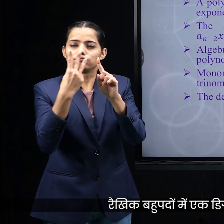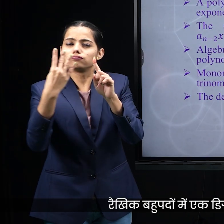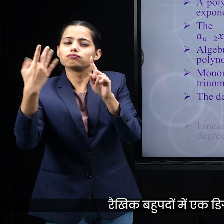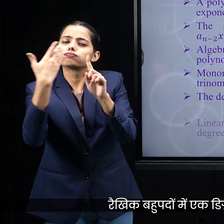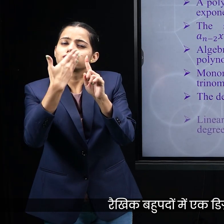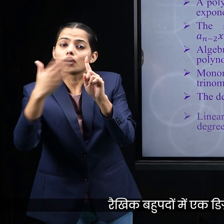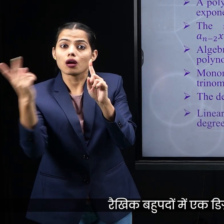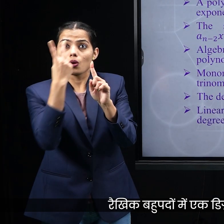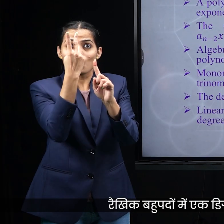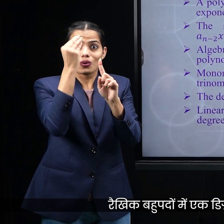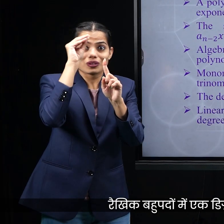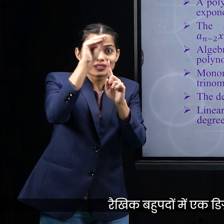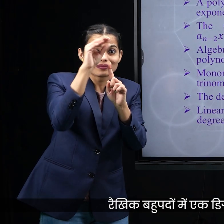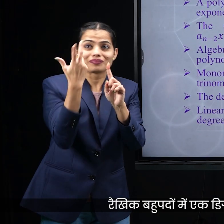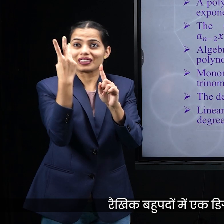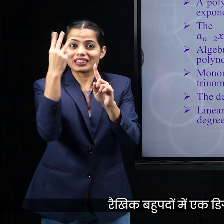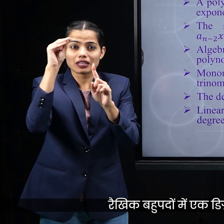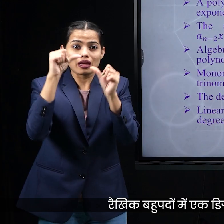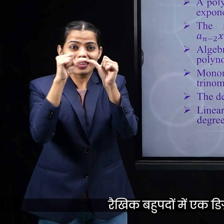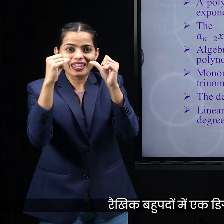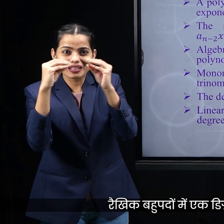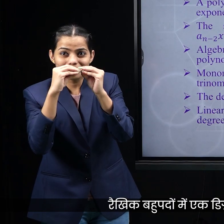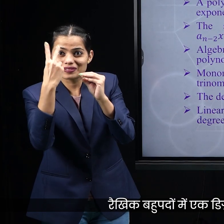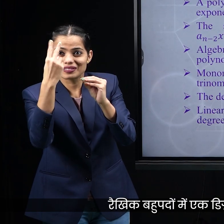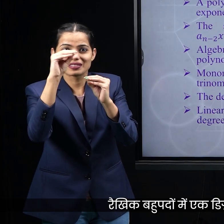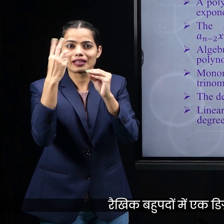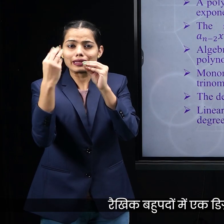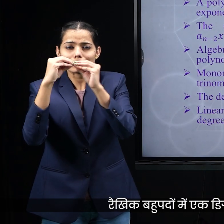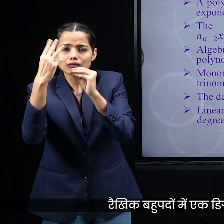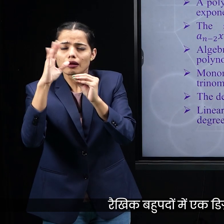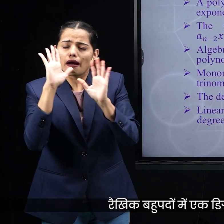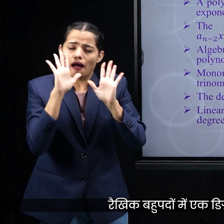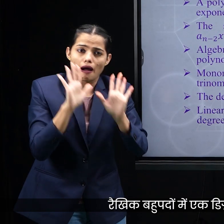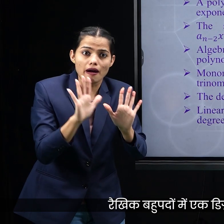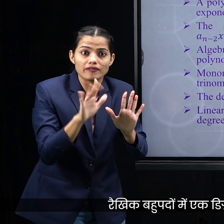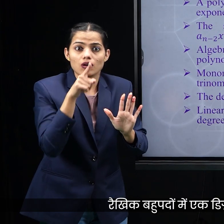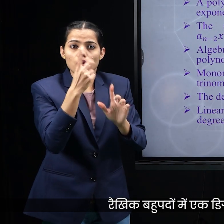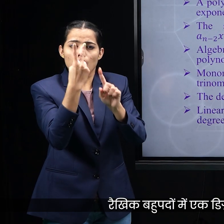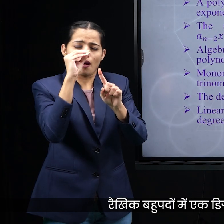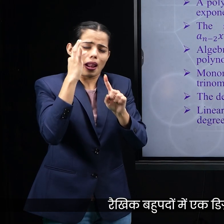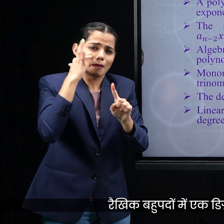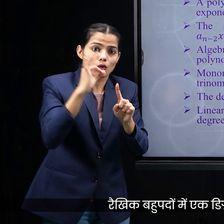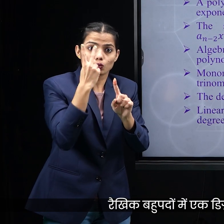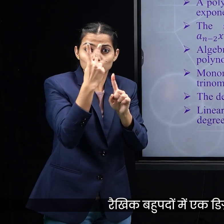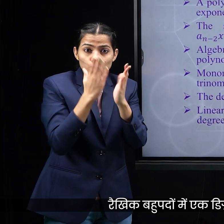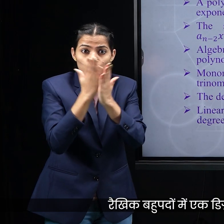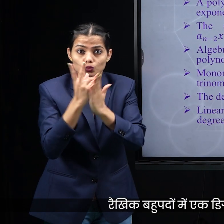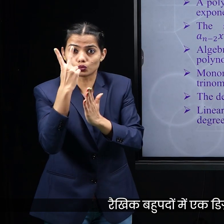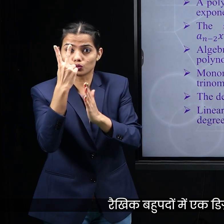रैखिक बहुपदों में एक डिग्री 1 होती है, द्विघात बहुपद में एक डिग्री 2 होती